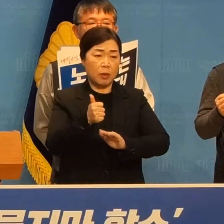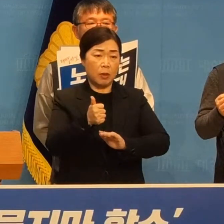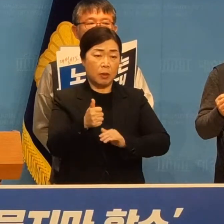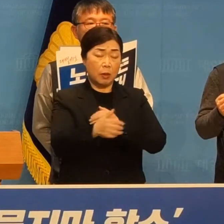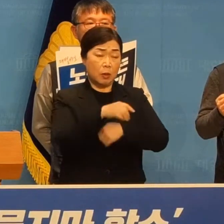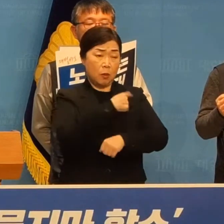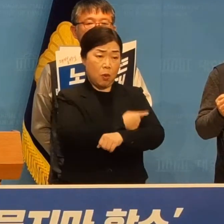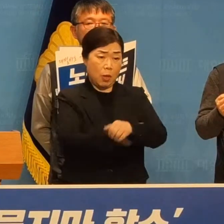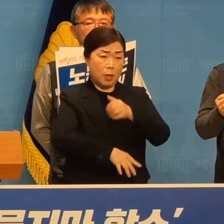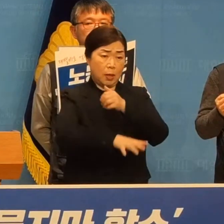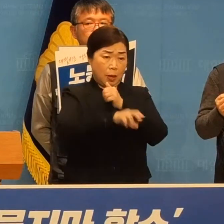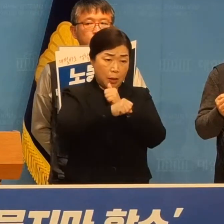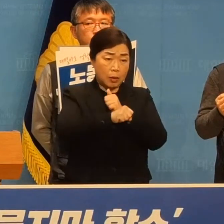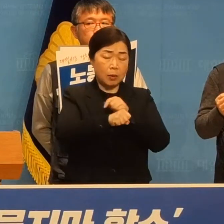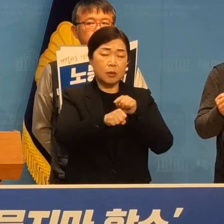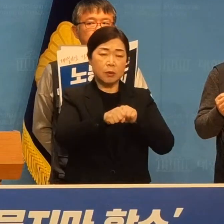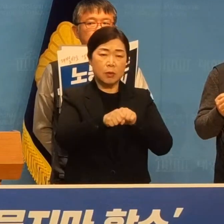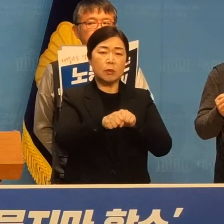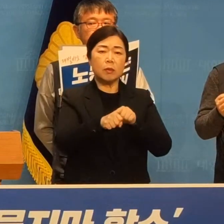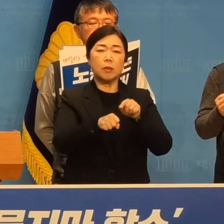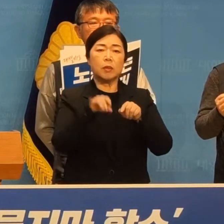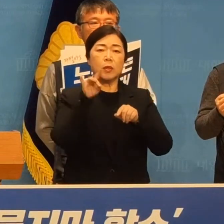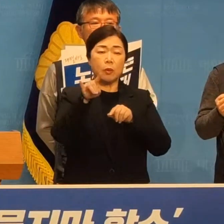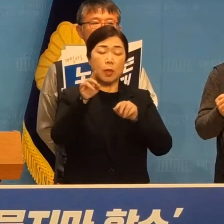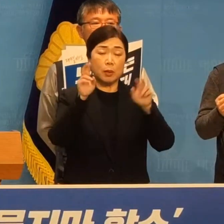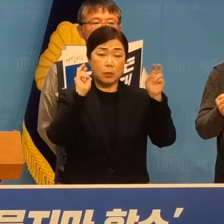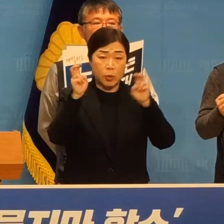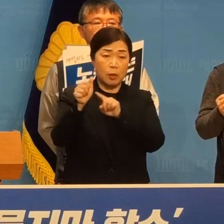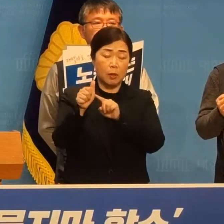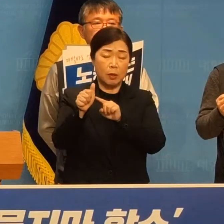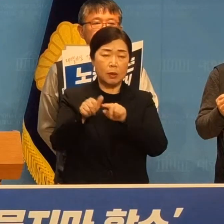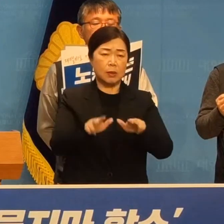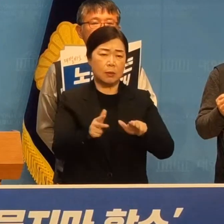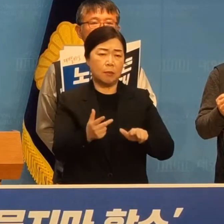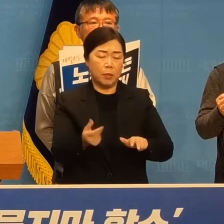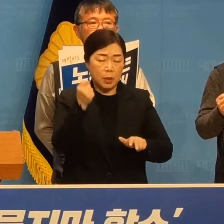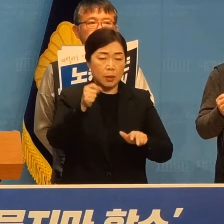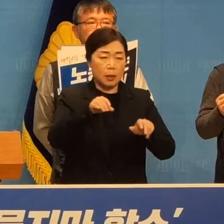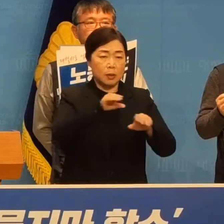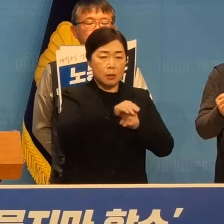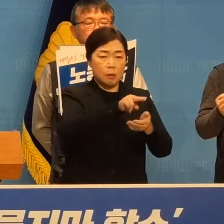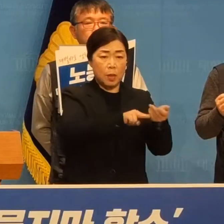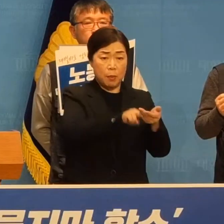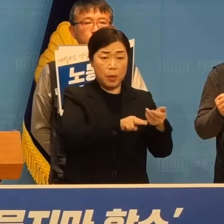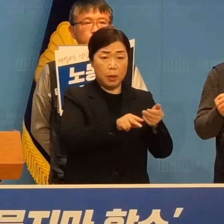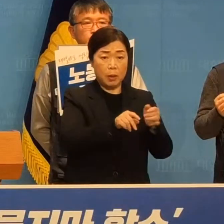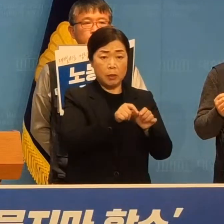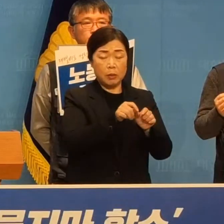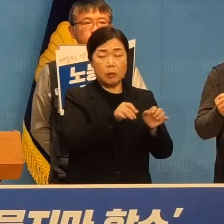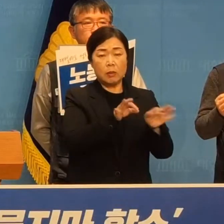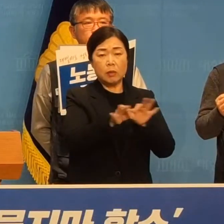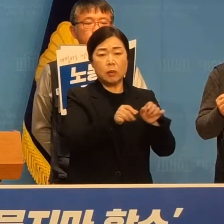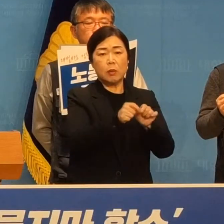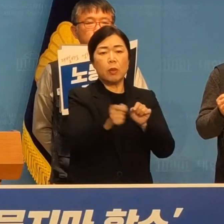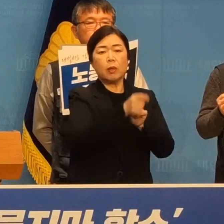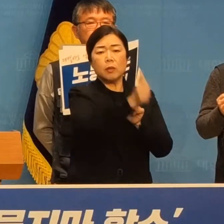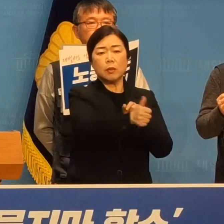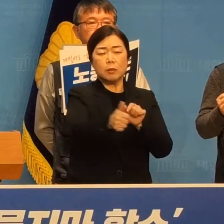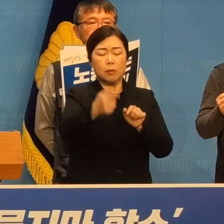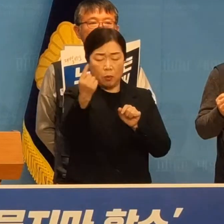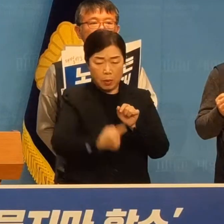교섭에 임하라는 것입니다. 현대자동차는 지금 당장 자동차 판매연대 제외하고 교섭을 해야